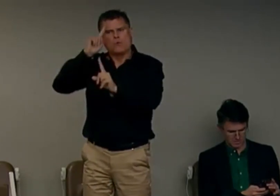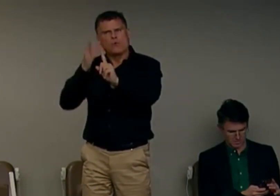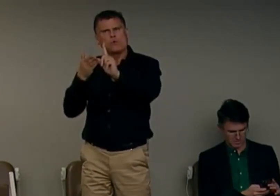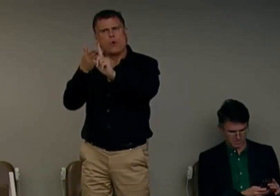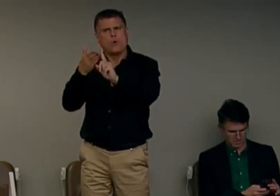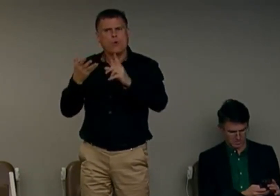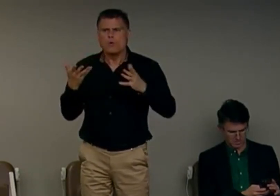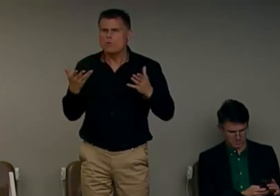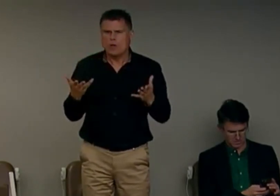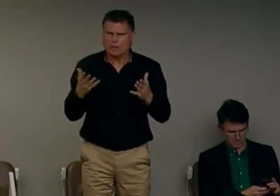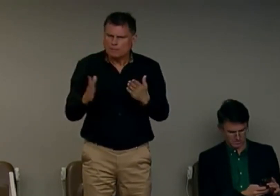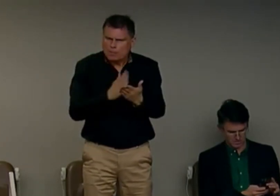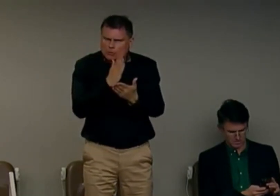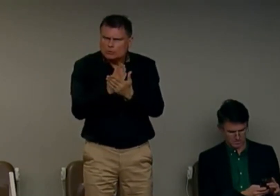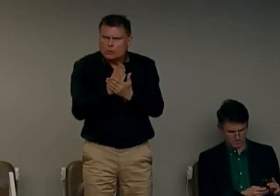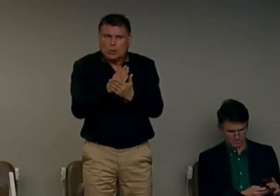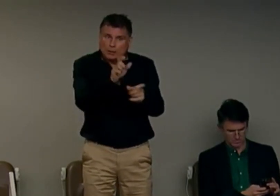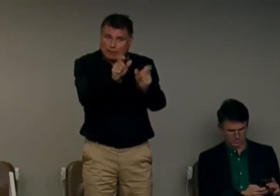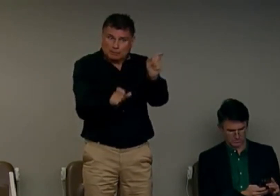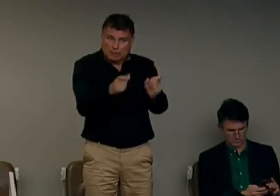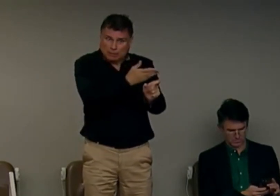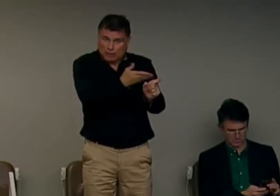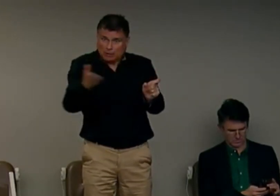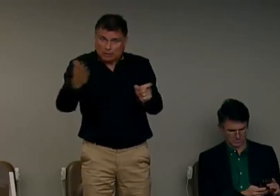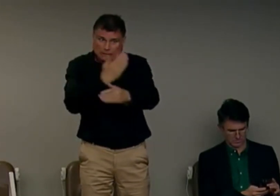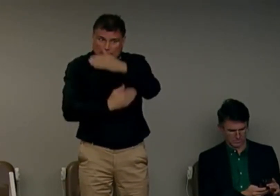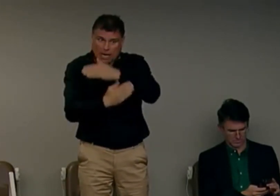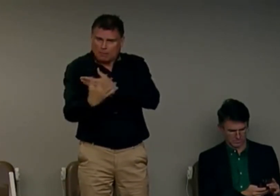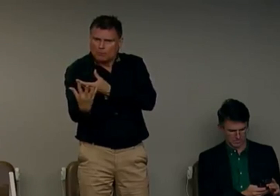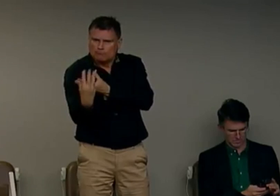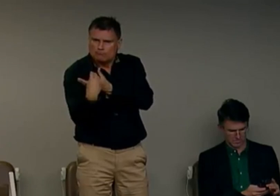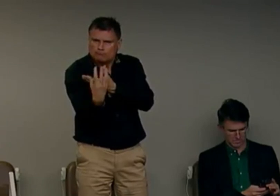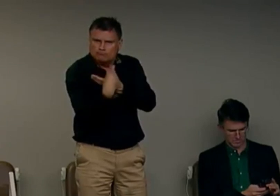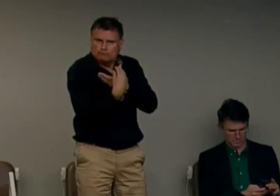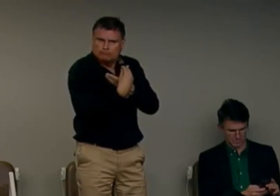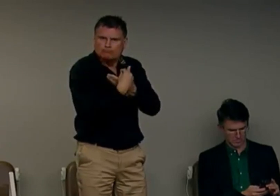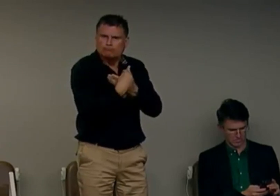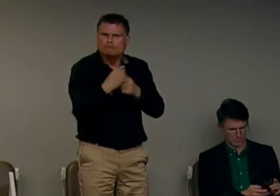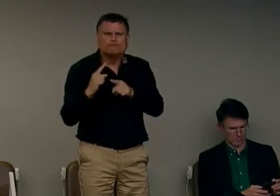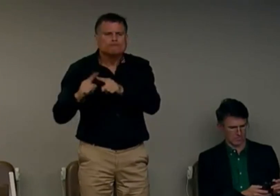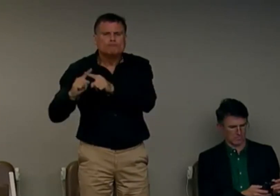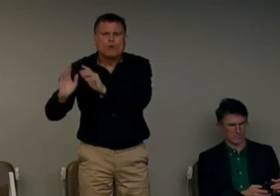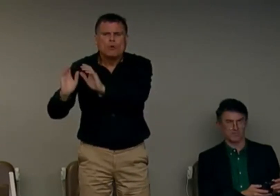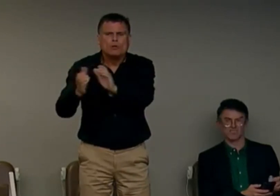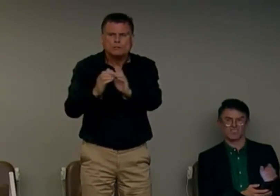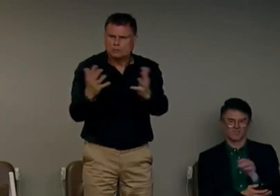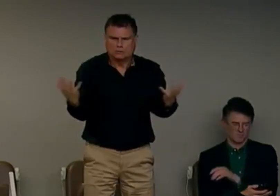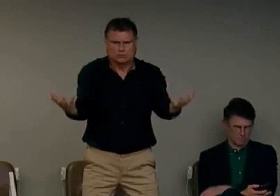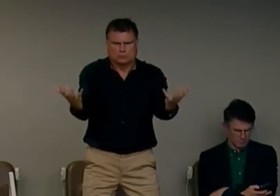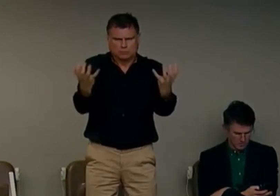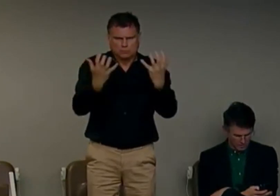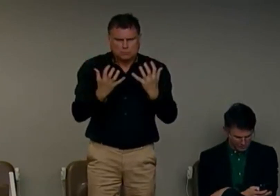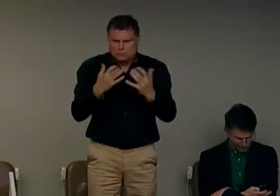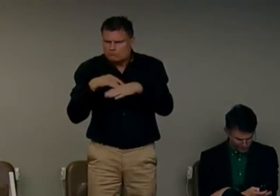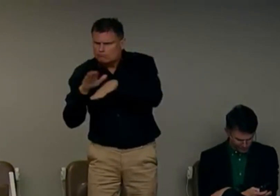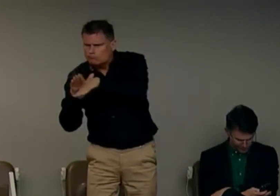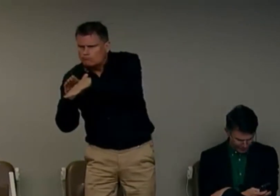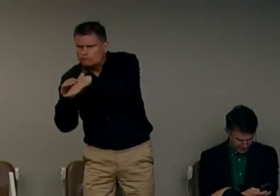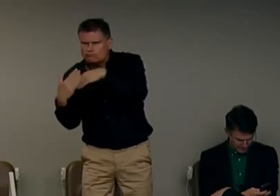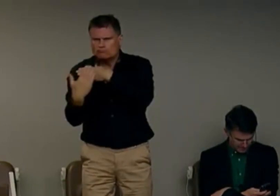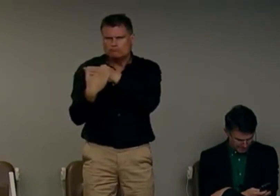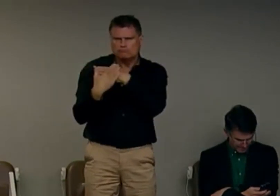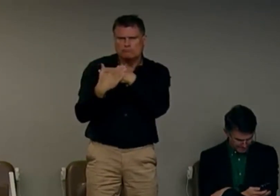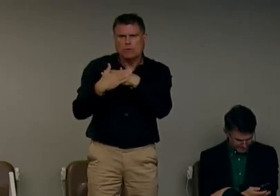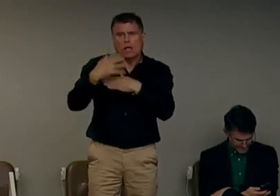des personnes handicapées à la co-construction des politiques publiques en prenant en compte les besoins